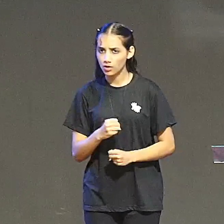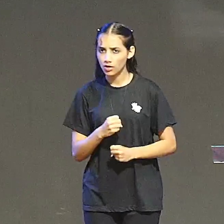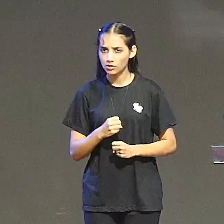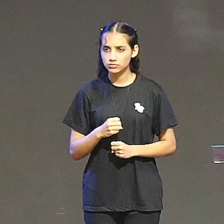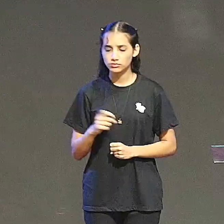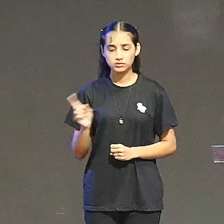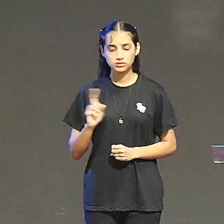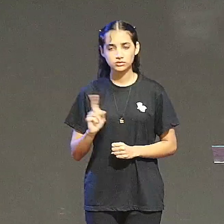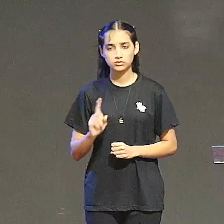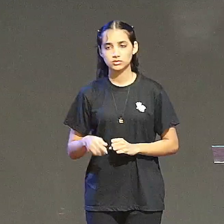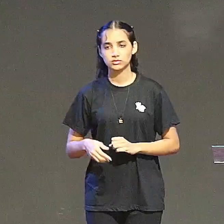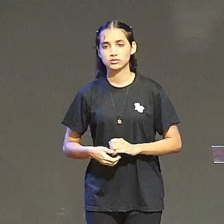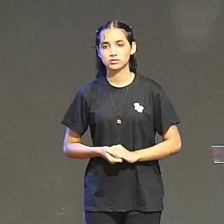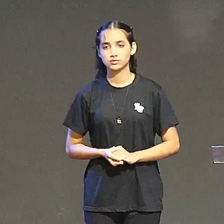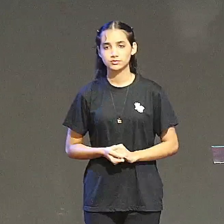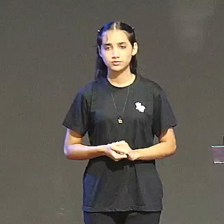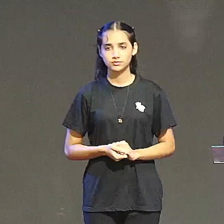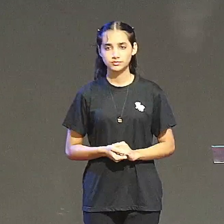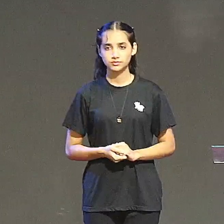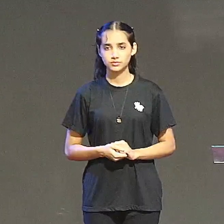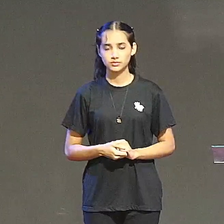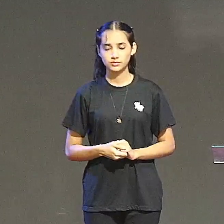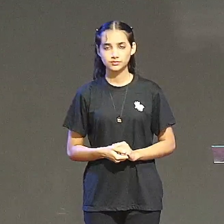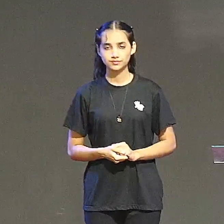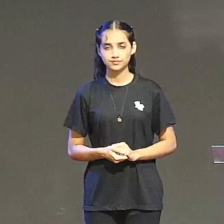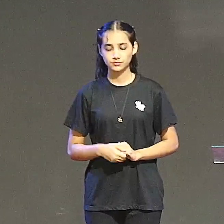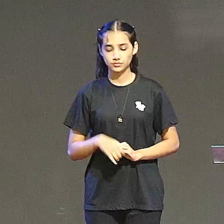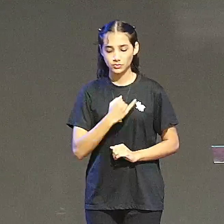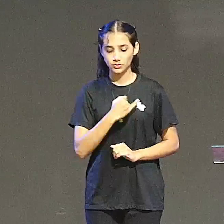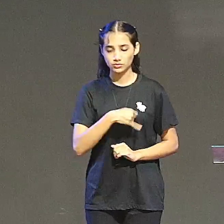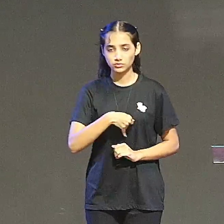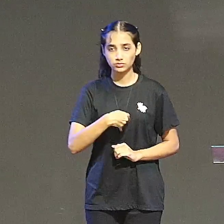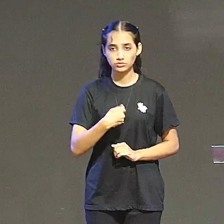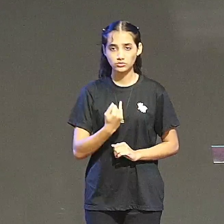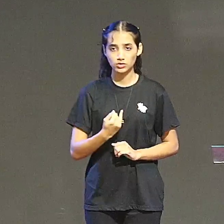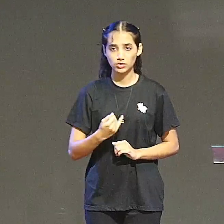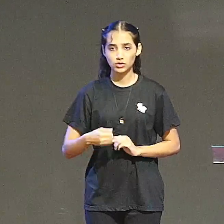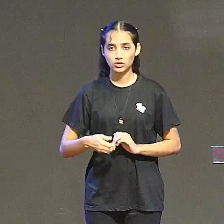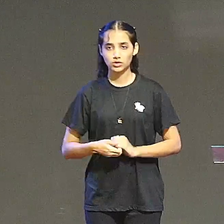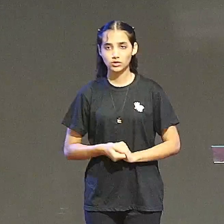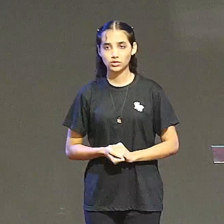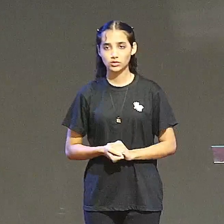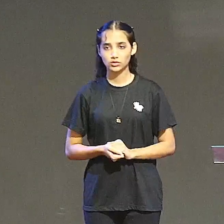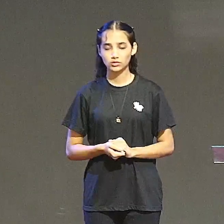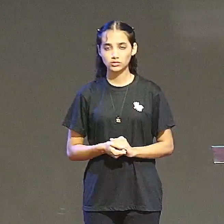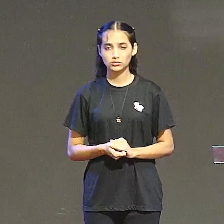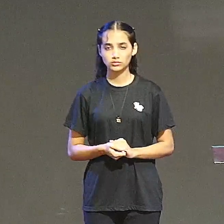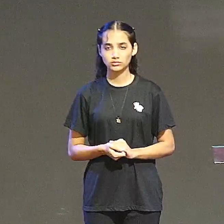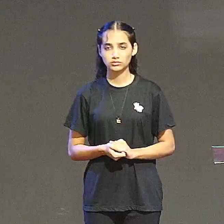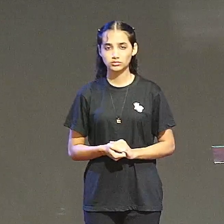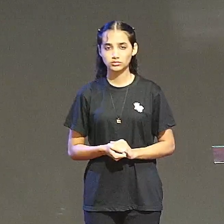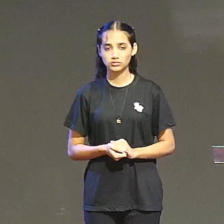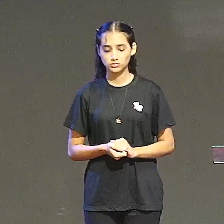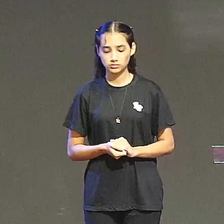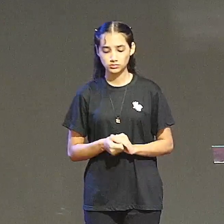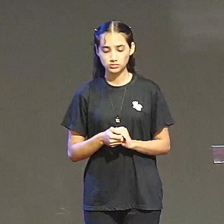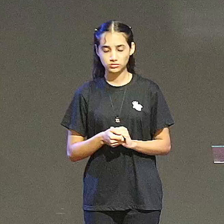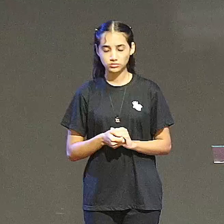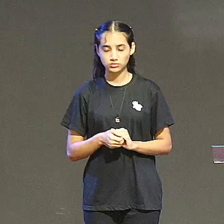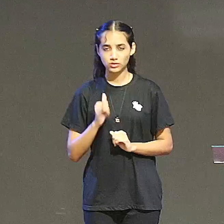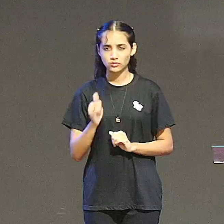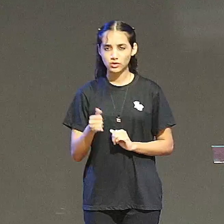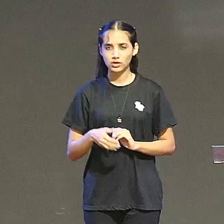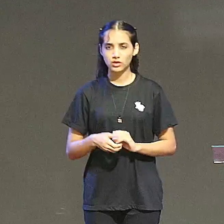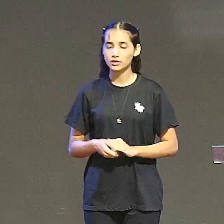primeo verso não existe isso de que todo ser humano é filho de Deus todo ser humano é crição de Deus Deus tem amor por